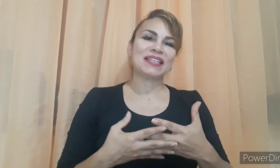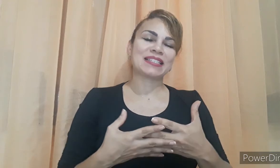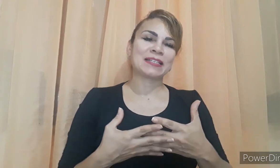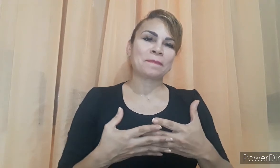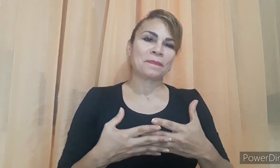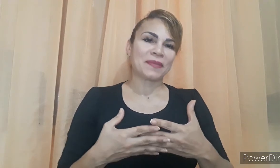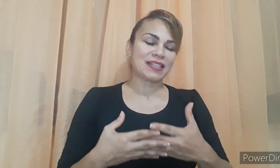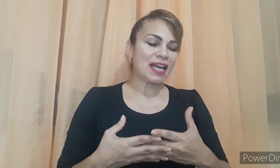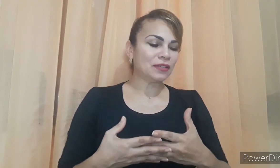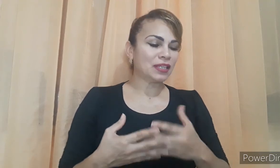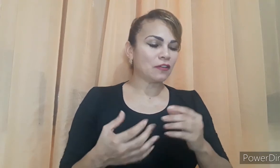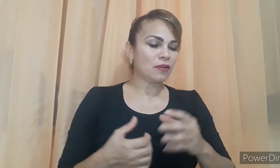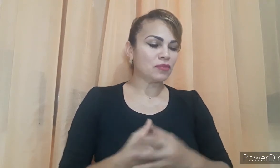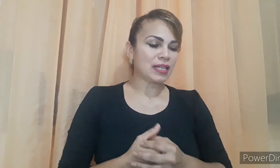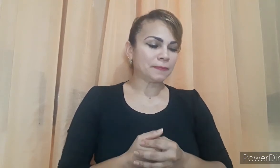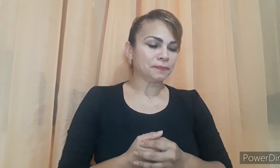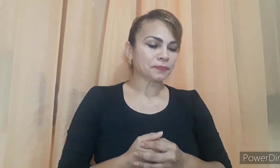Libras, certo? Então vamos lá.